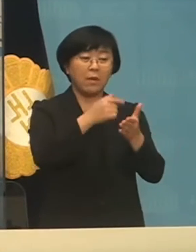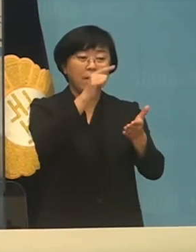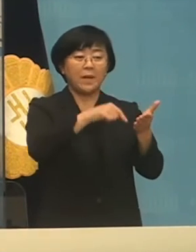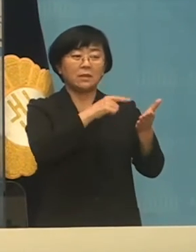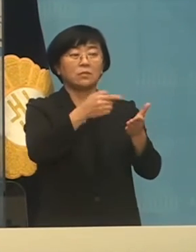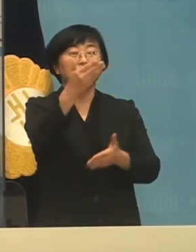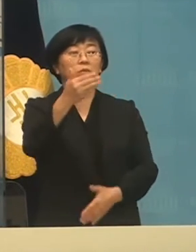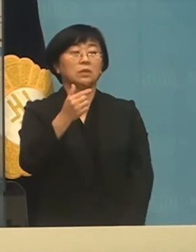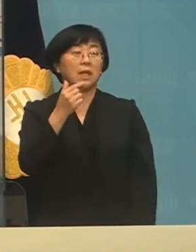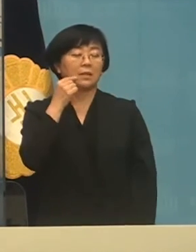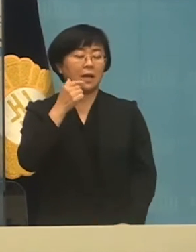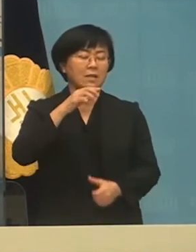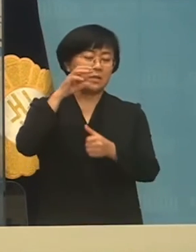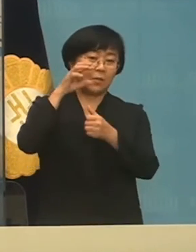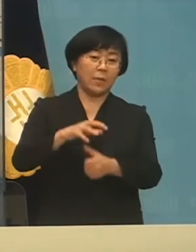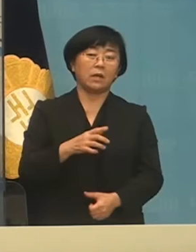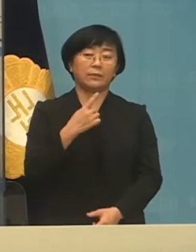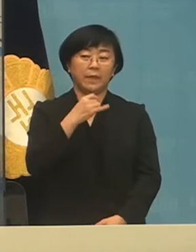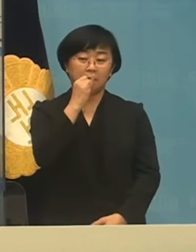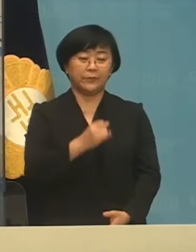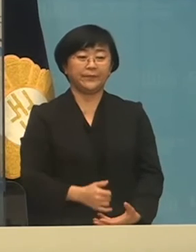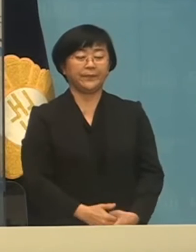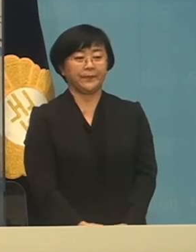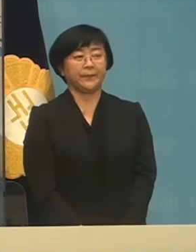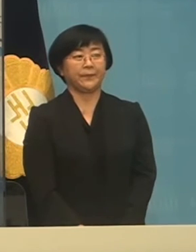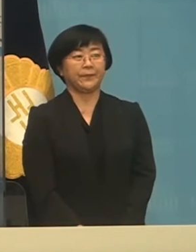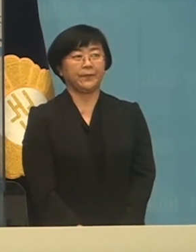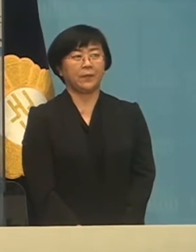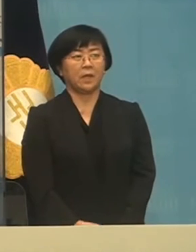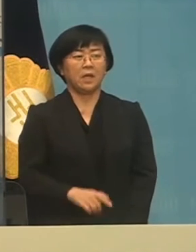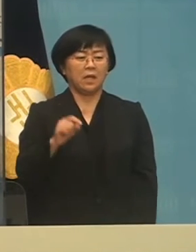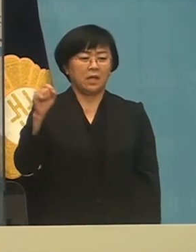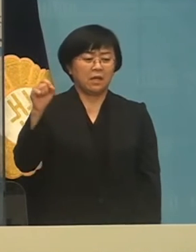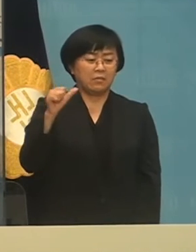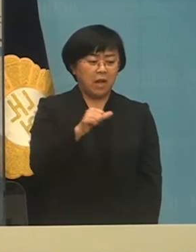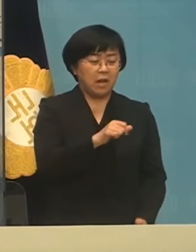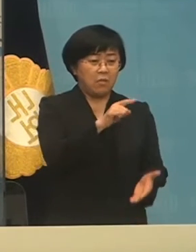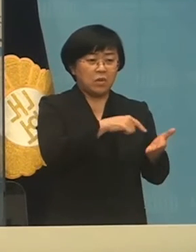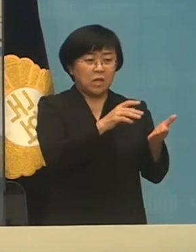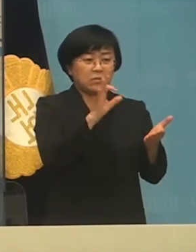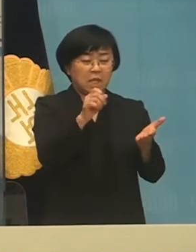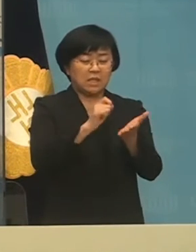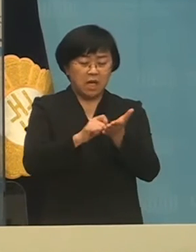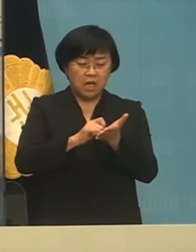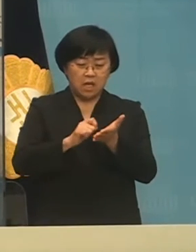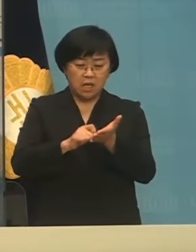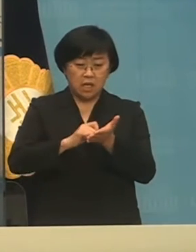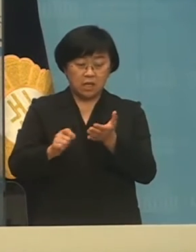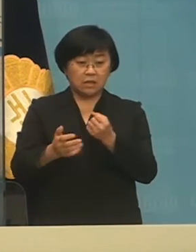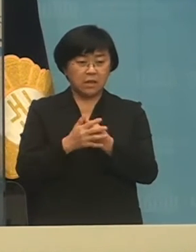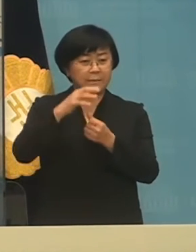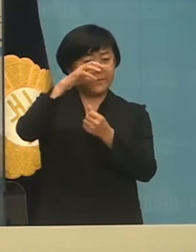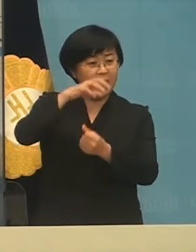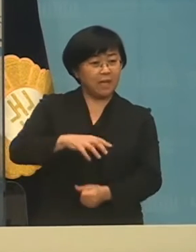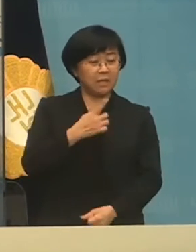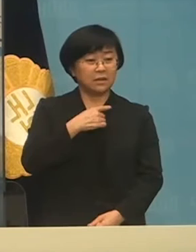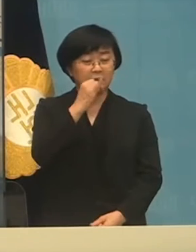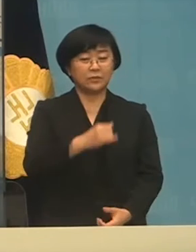받지 못한다는 협박을 하였습니다. 조속히 보상금 수령에 사인할 것을